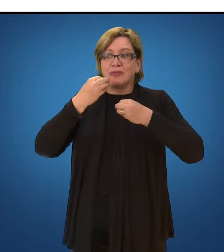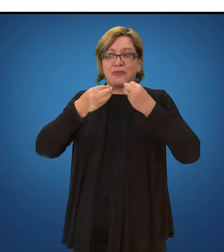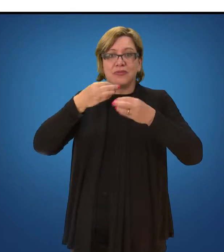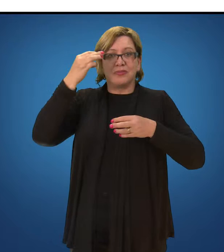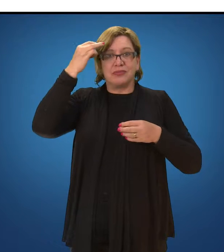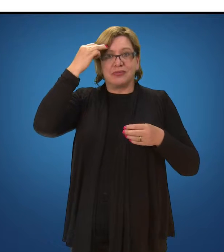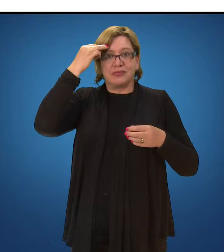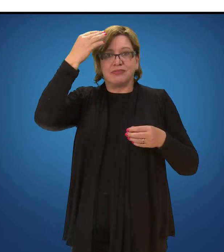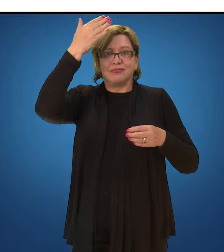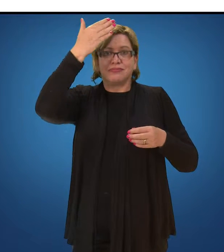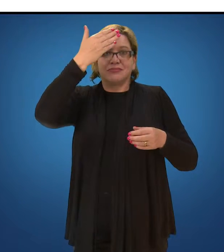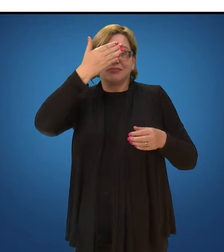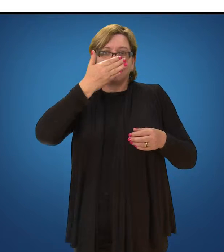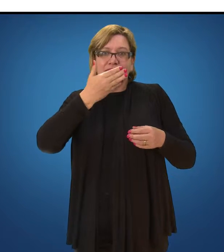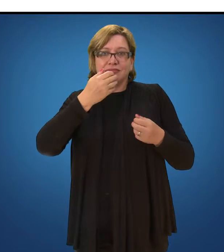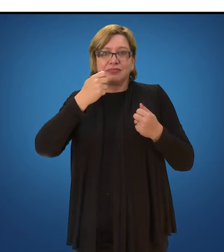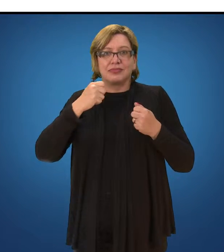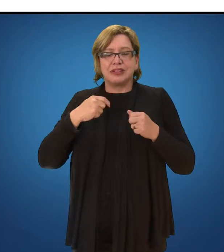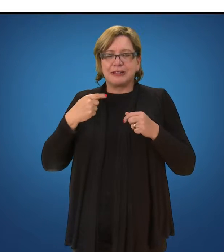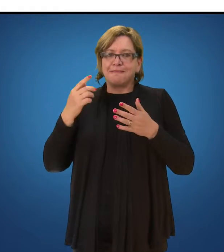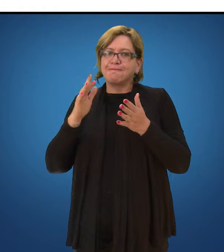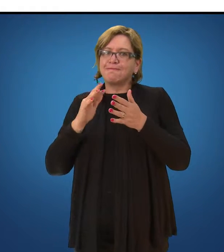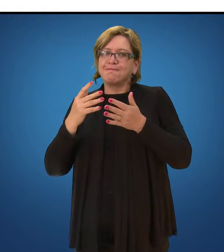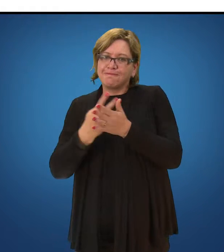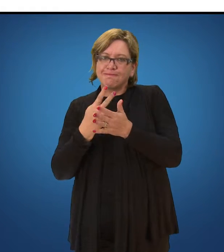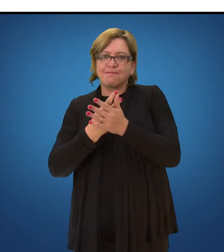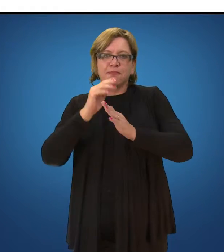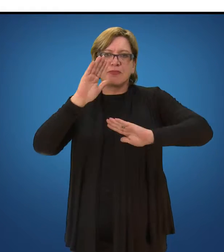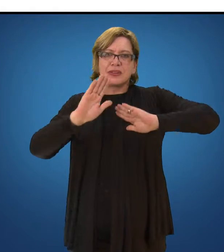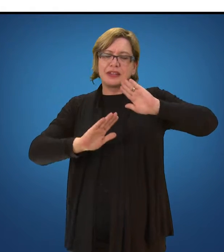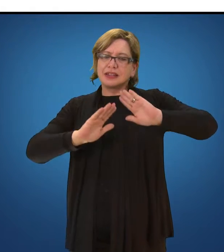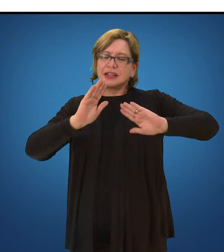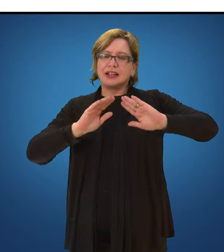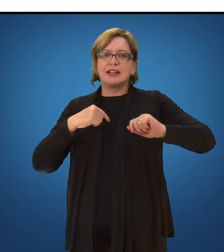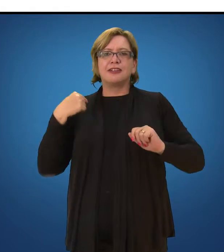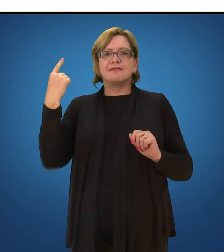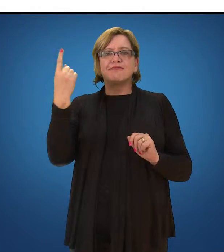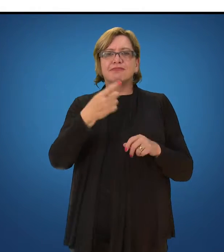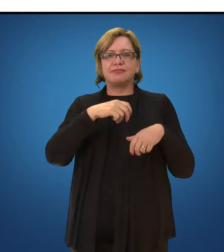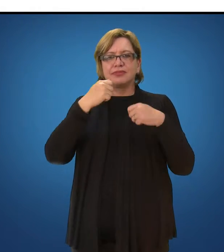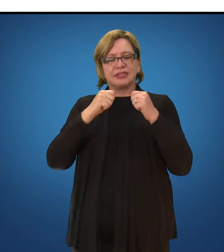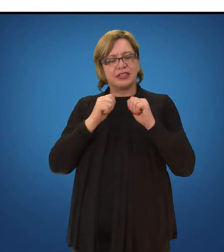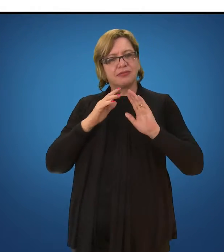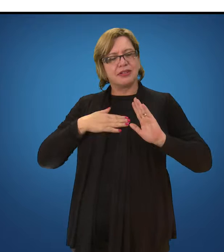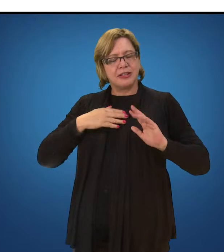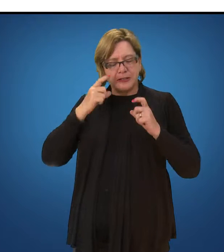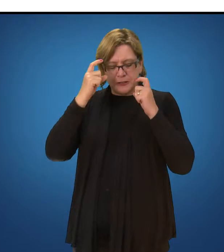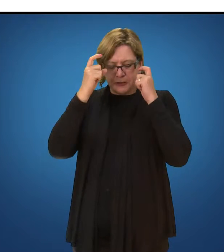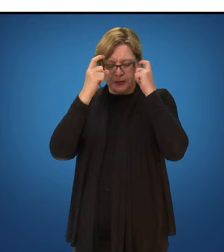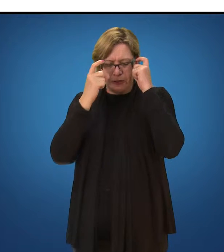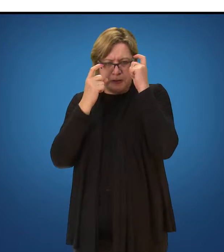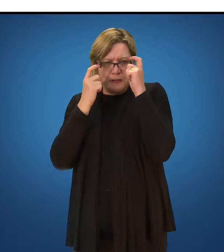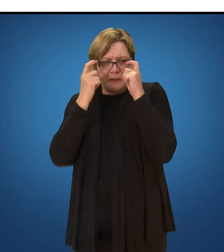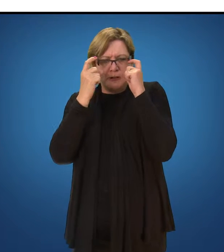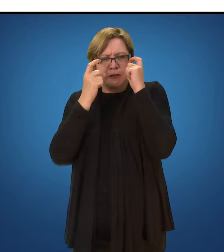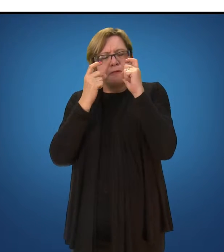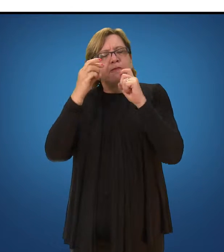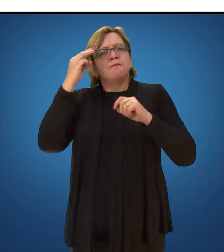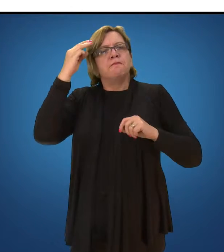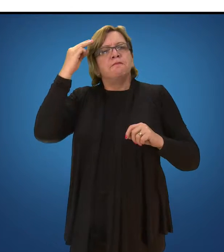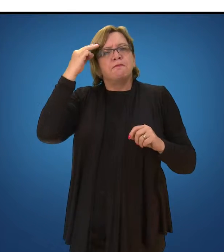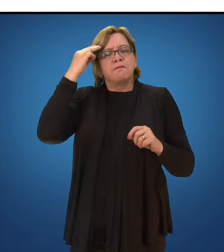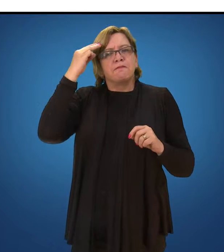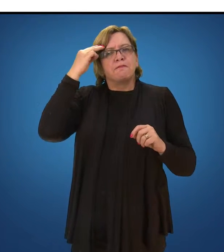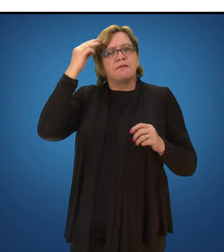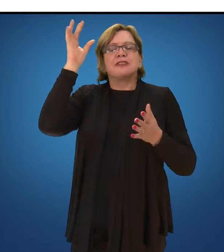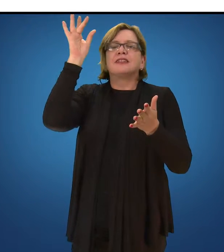memórias testemunhais, por exemplo, são enganosas, a gente tem que talvez deixar de se preocupar tanto com a relação entre a